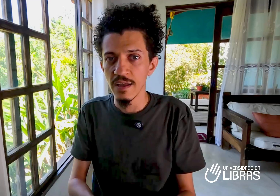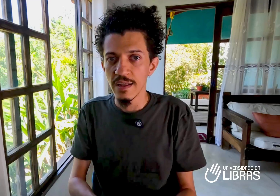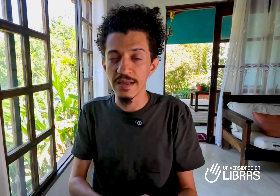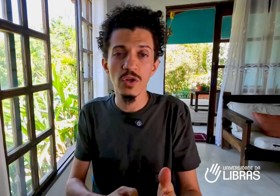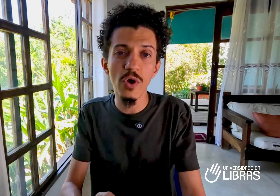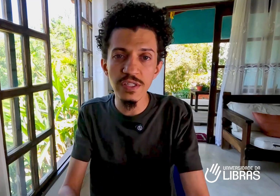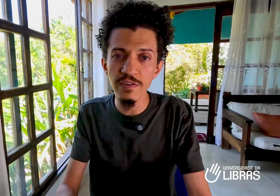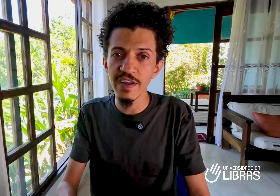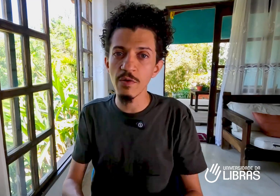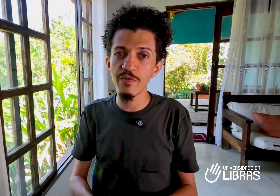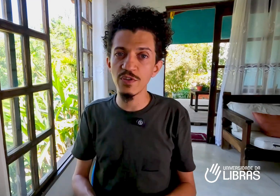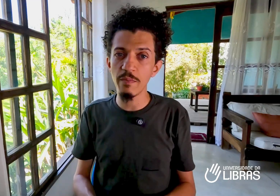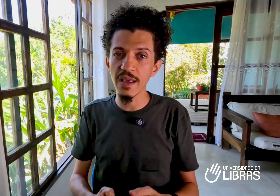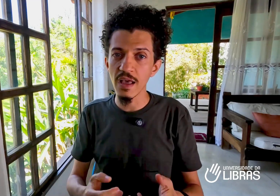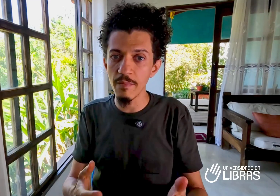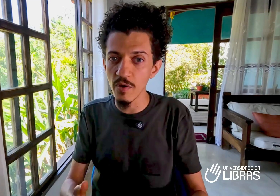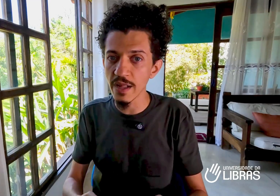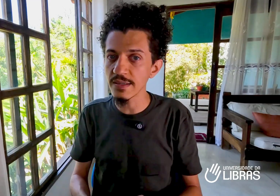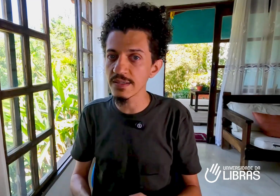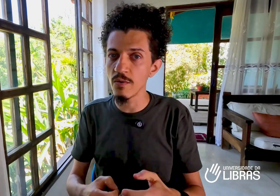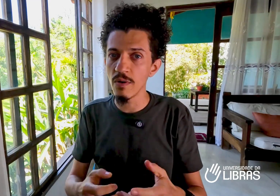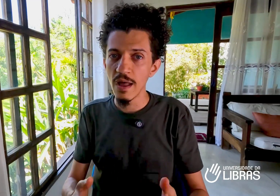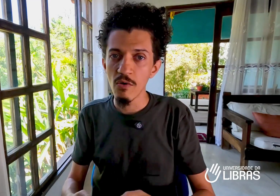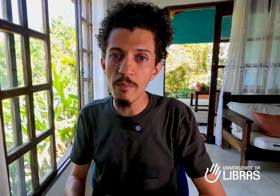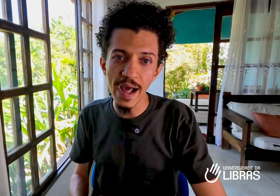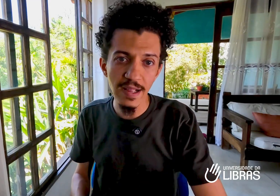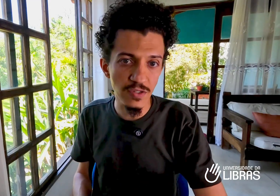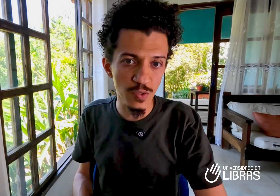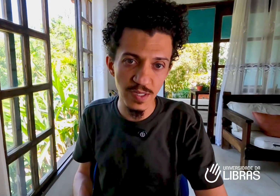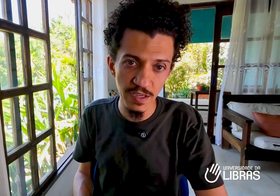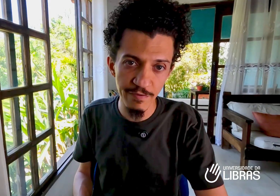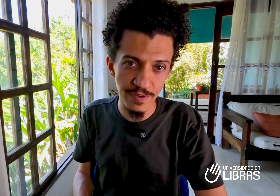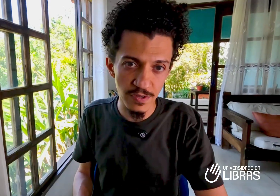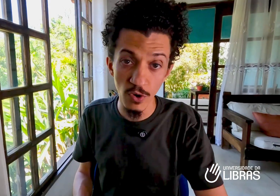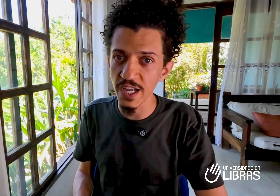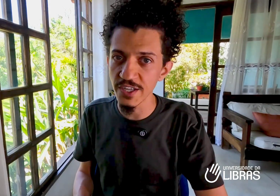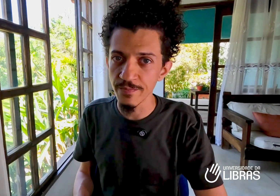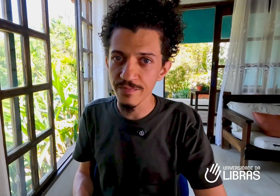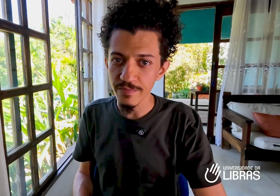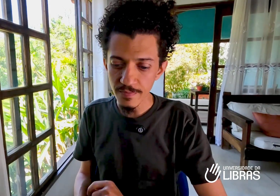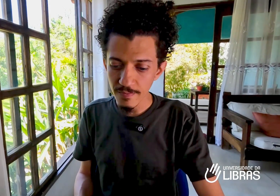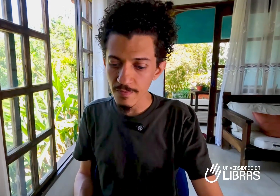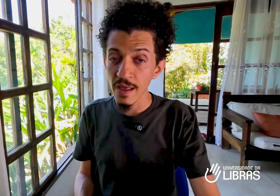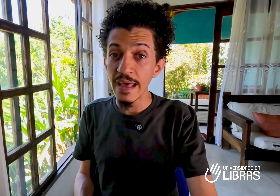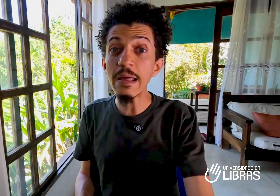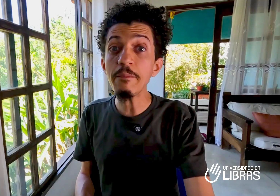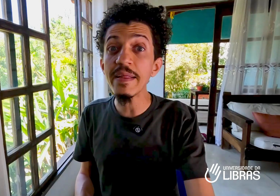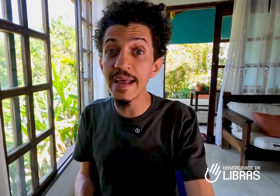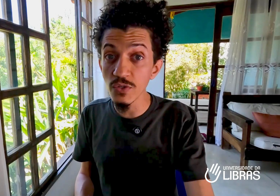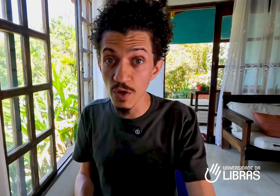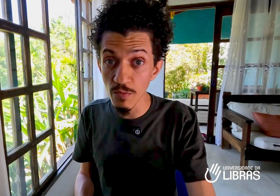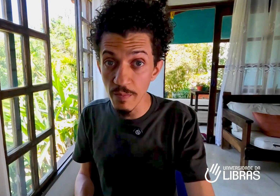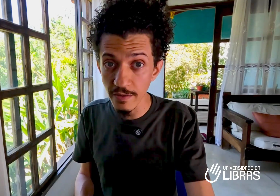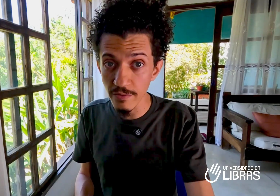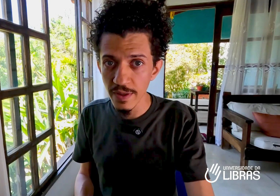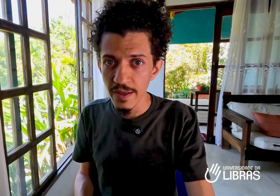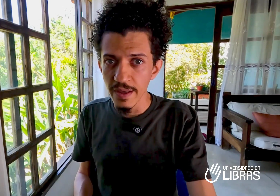Nas reuniões você vai ter meu feedback, a minha orientação, com práticas específicas. Ou seja, independente do seu momento, se